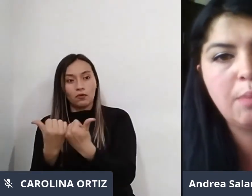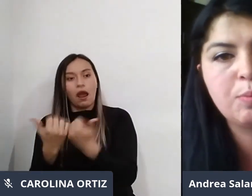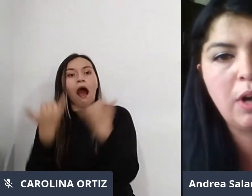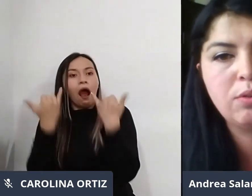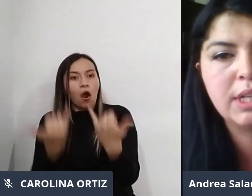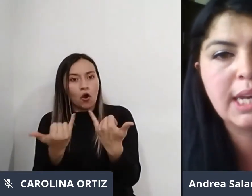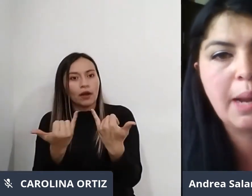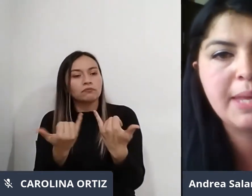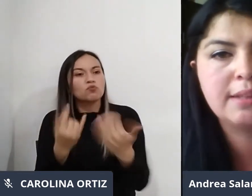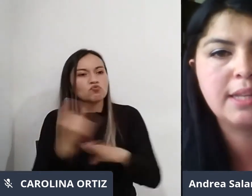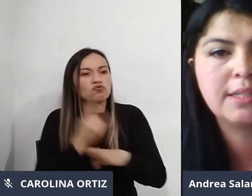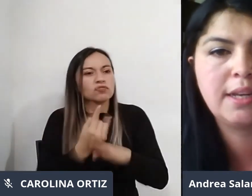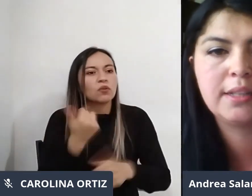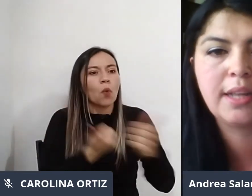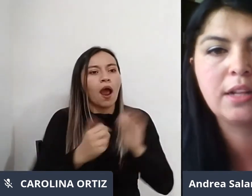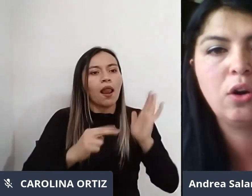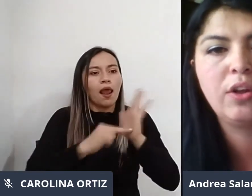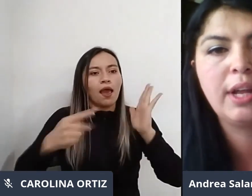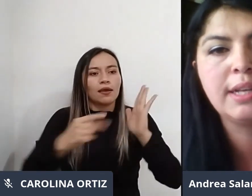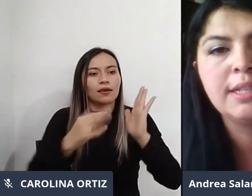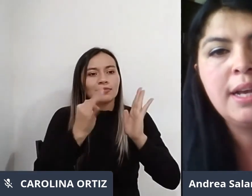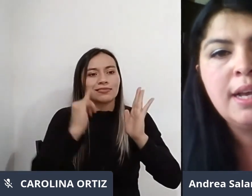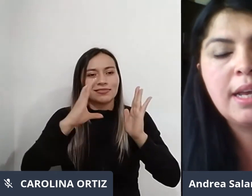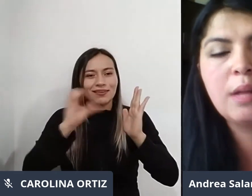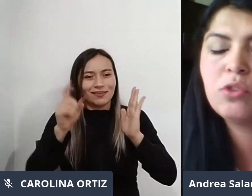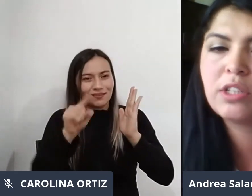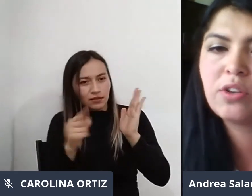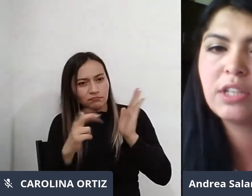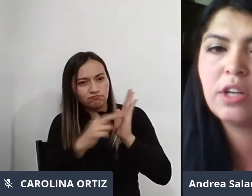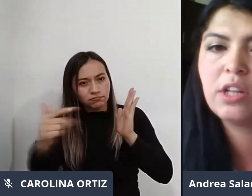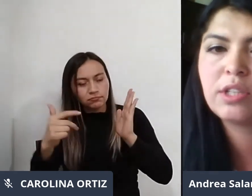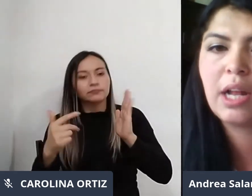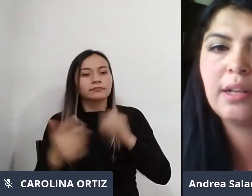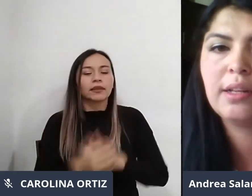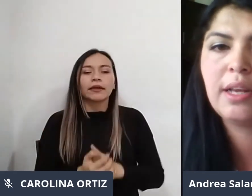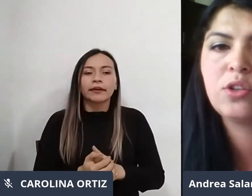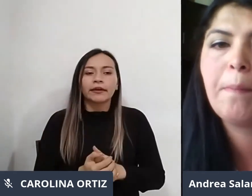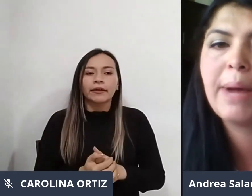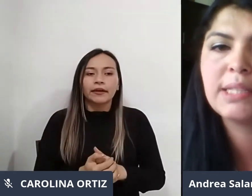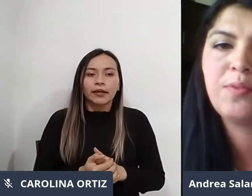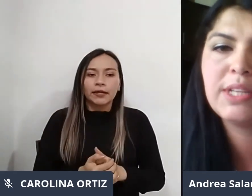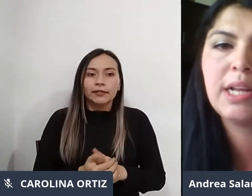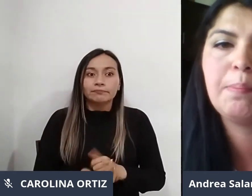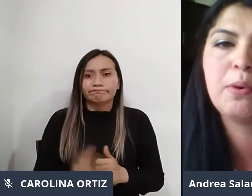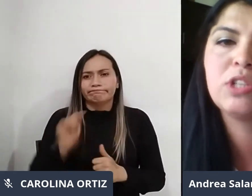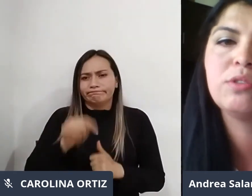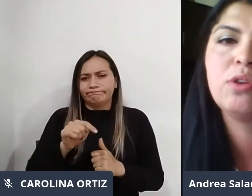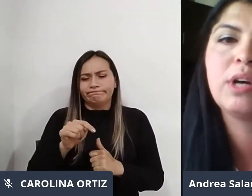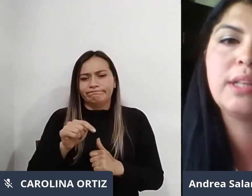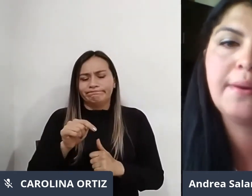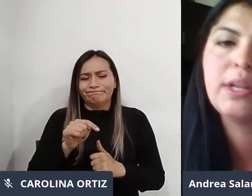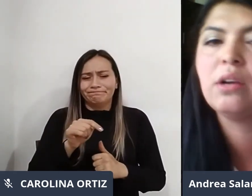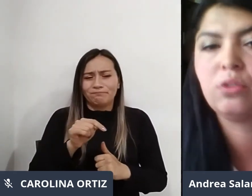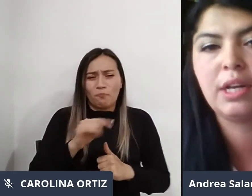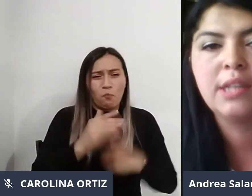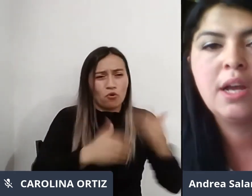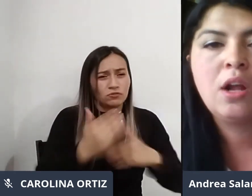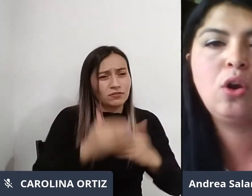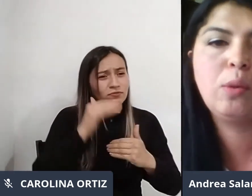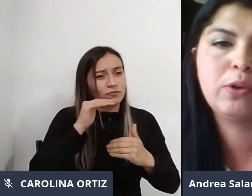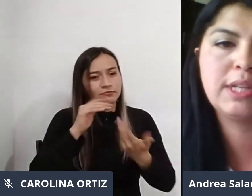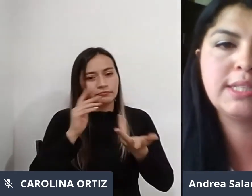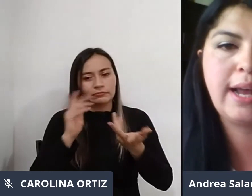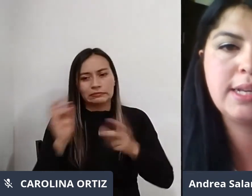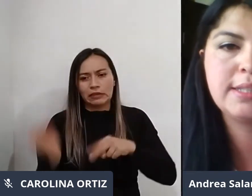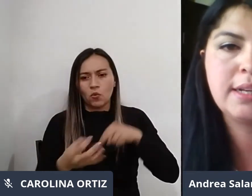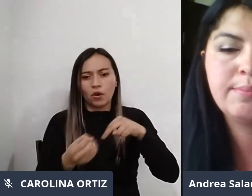TICs, digamos, por algunas herramientas tecnológicas que en muchas ocasiones nos han hecho más difícil el proceso educativo y en otras